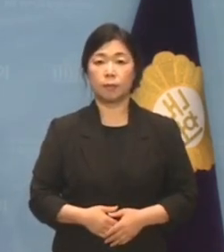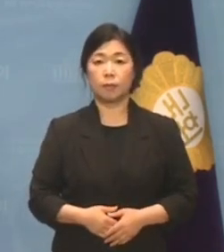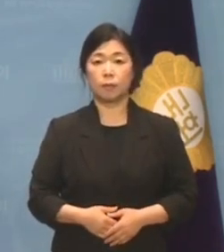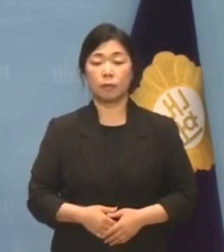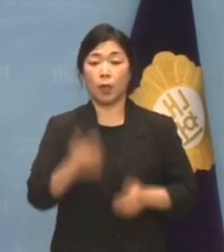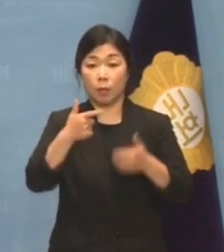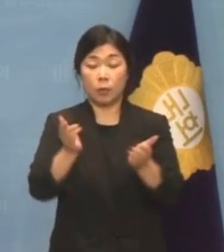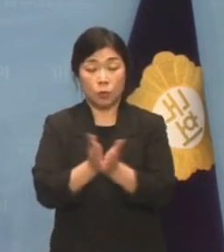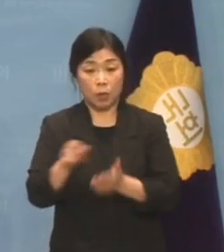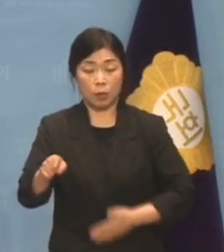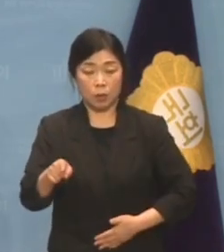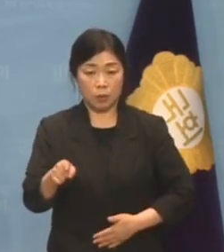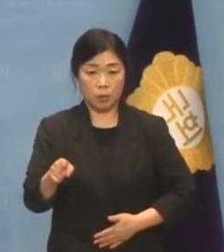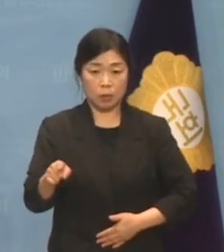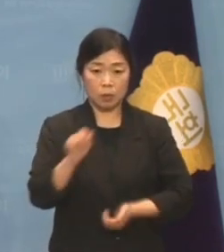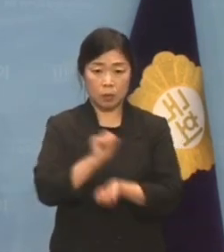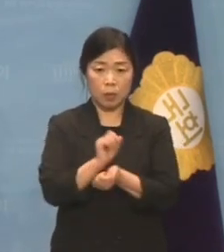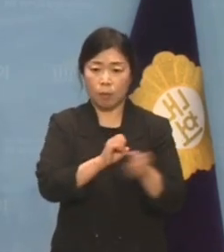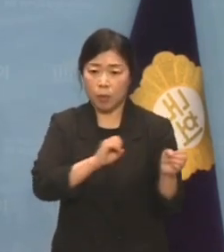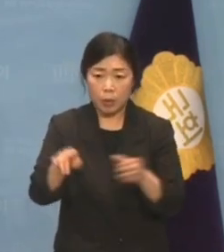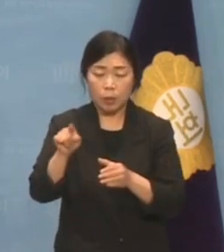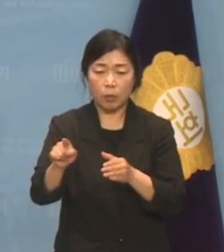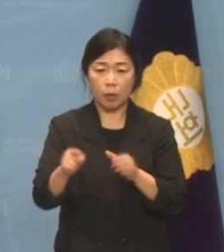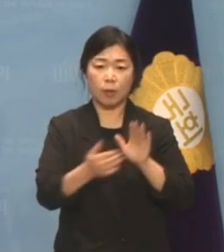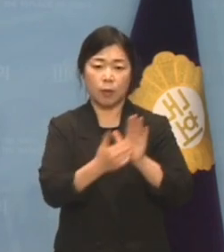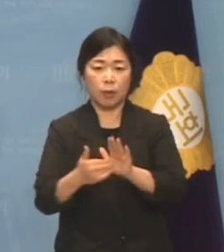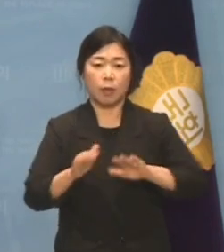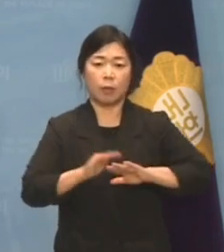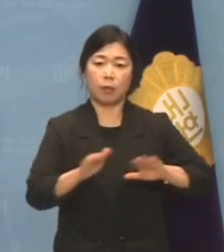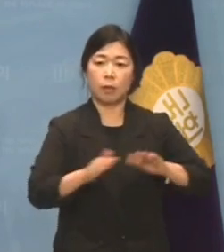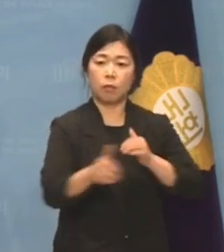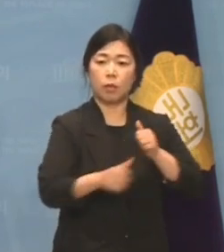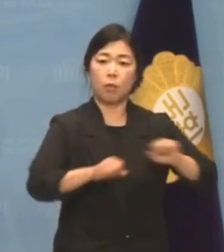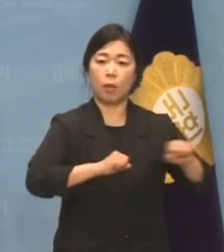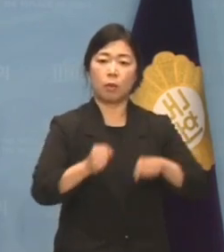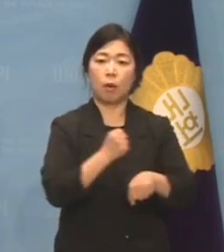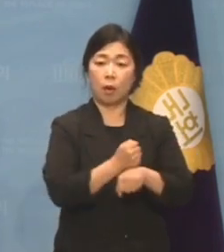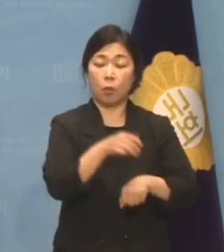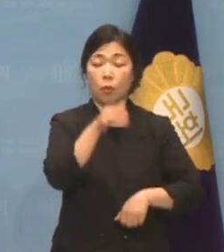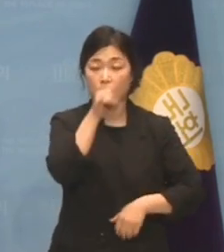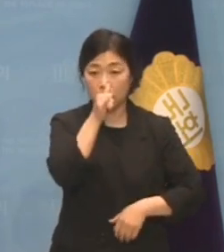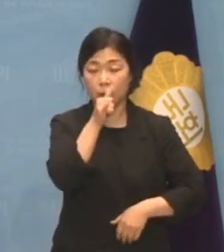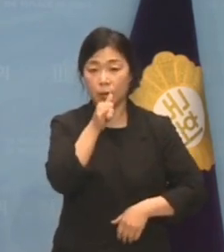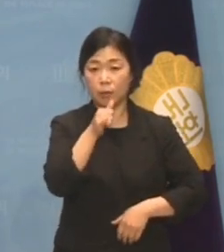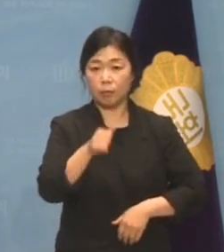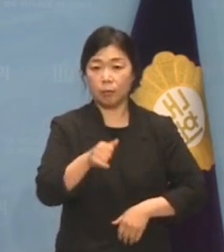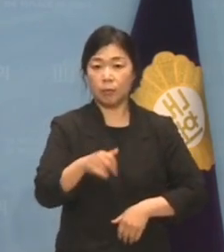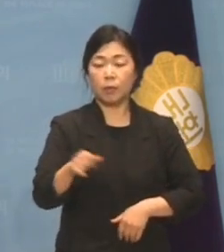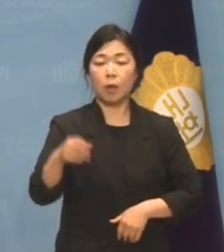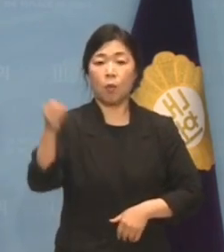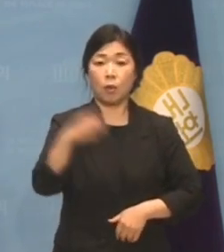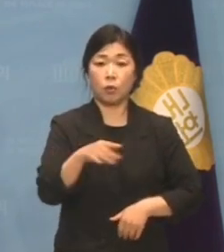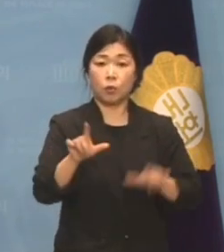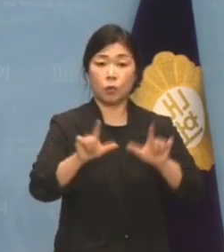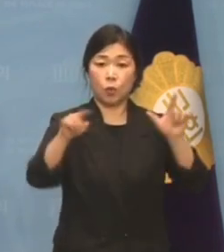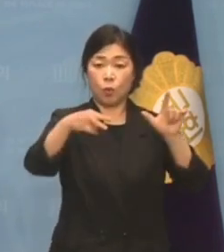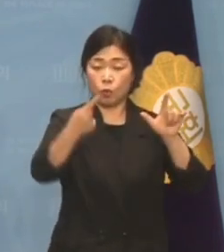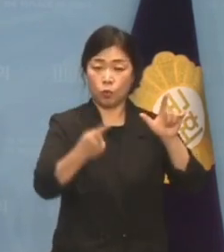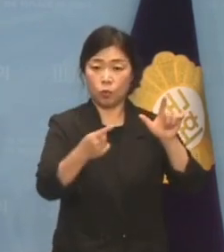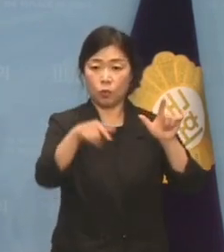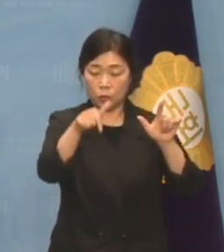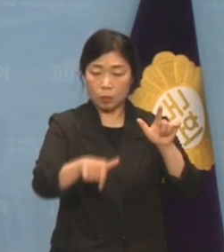네, 더불어민주당 후쿠시마 원전 오염수 해양 투기 저지 대책위원회에서 활동하고 있는 정무위원회 소속 광주 동구 남구